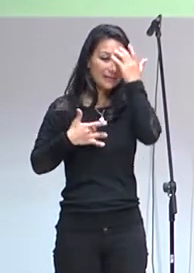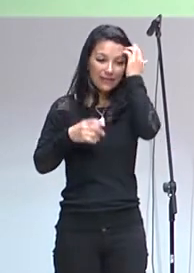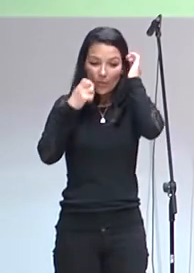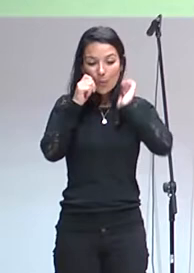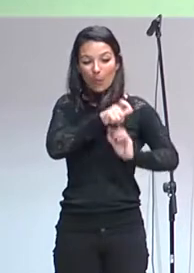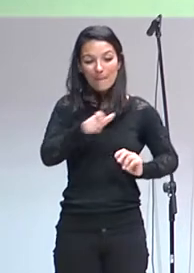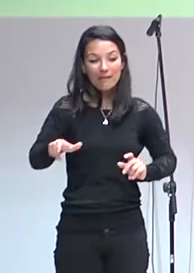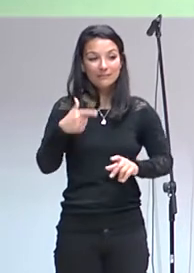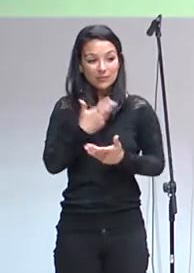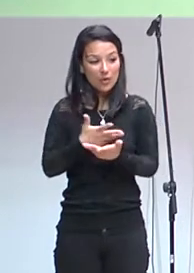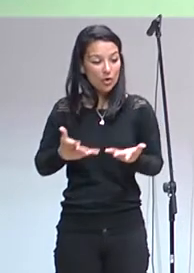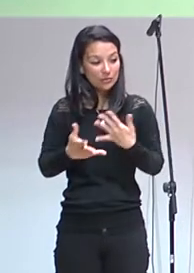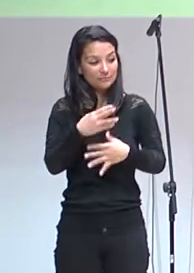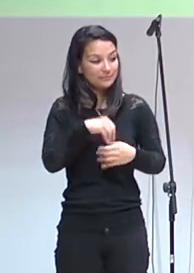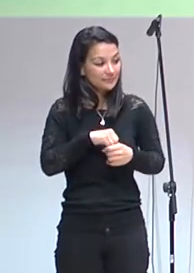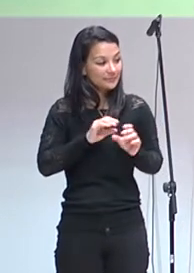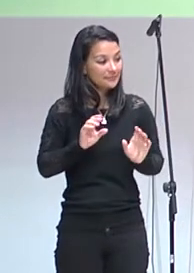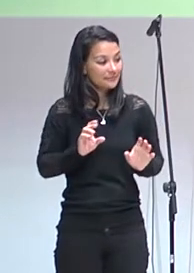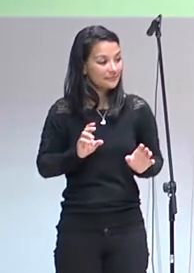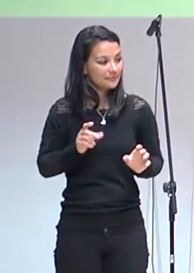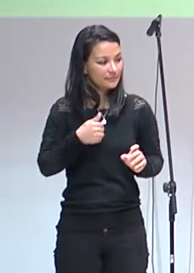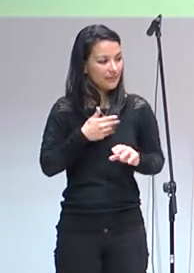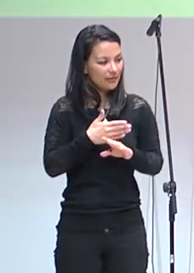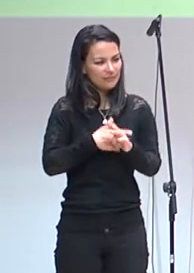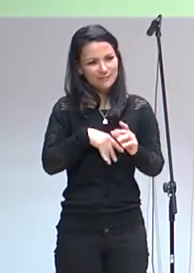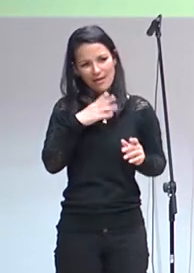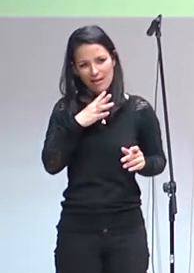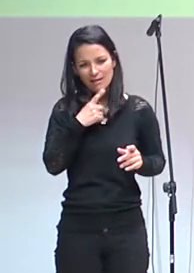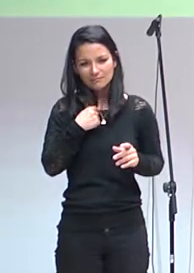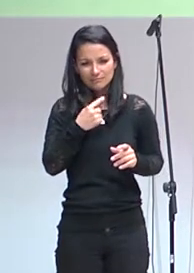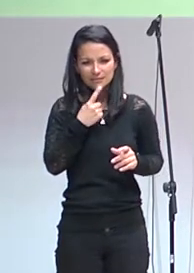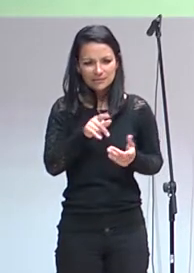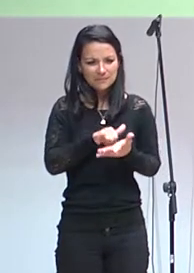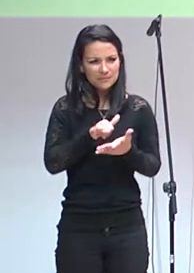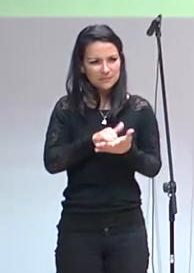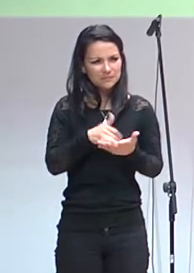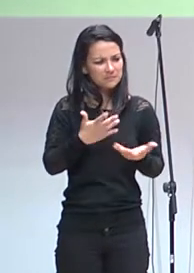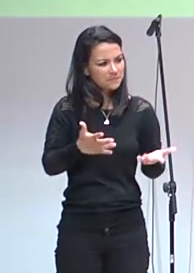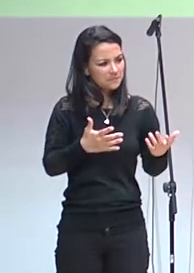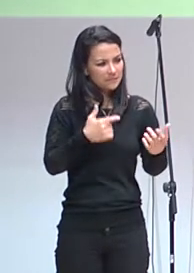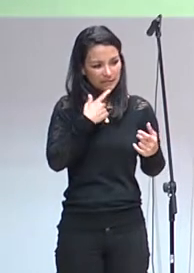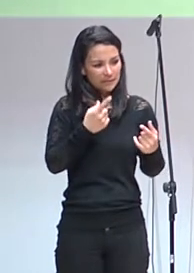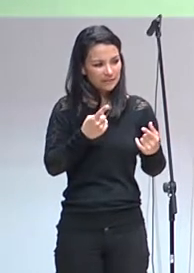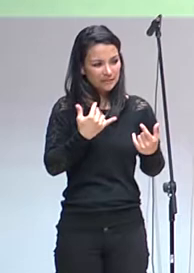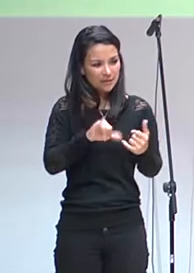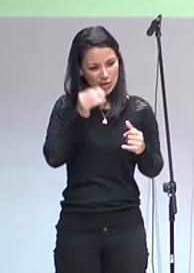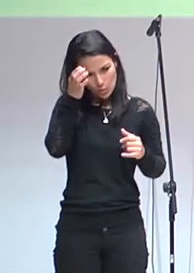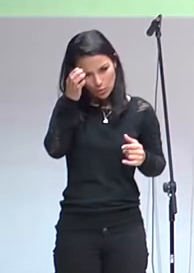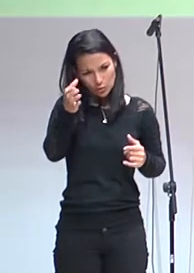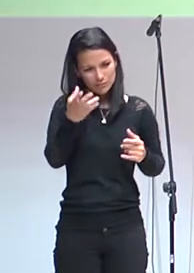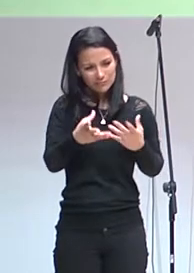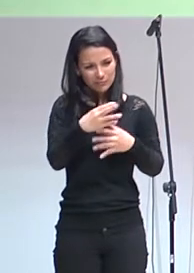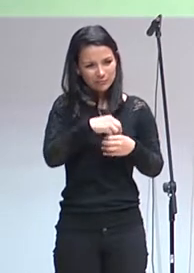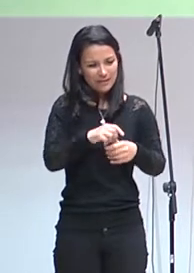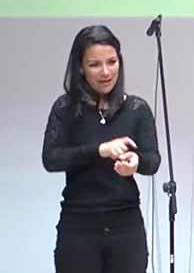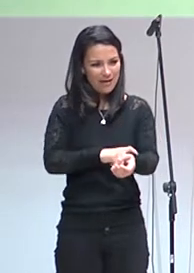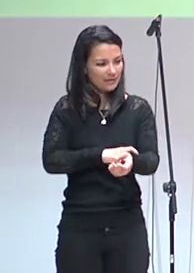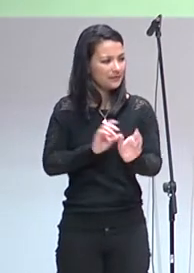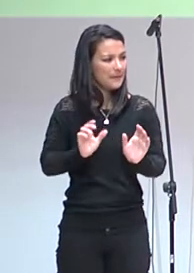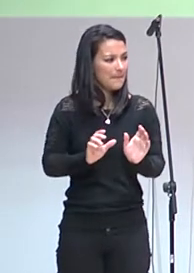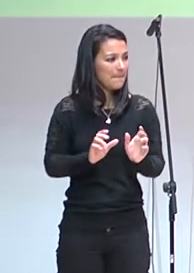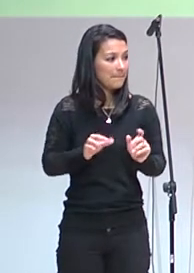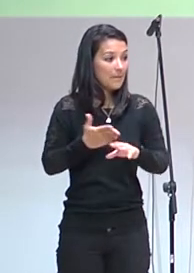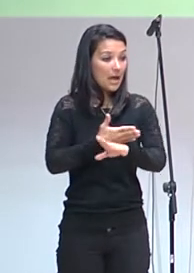antecede todo, ¿sí? Yo hablaba con Ilsen, ¿no?, sobre esa ruptura del concepto de raza, ¿no? Alguien nos